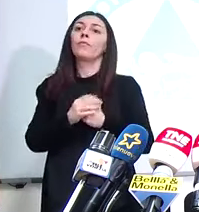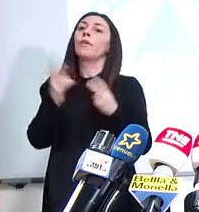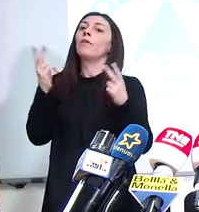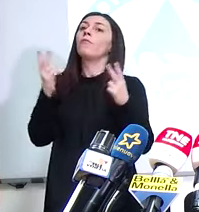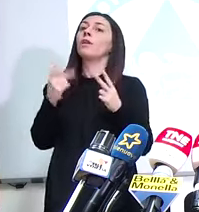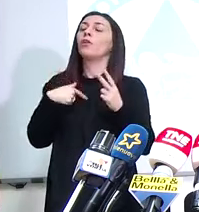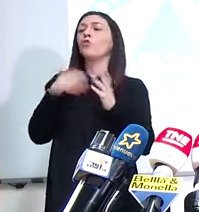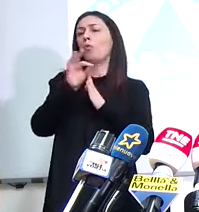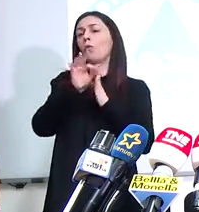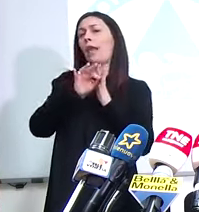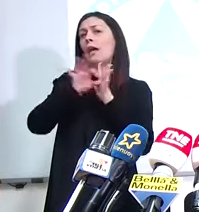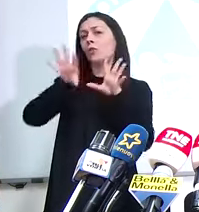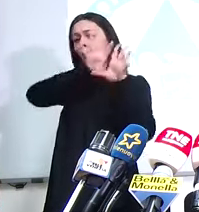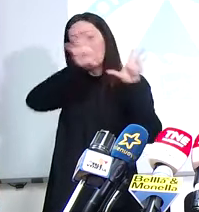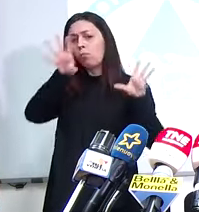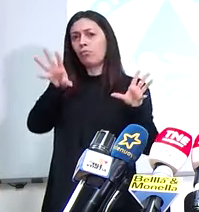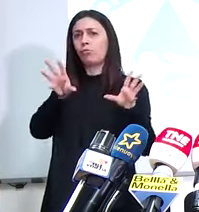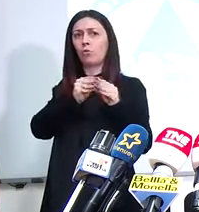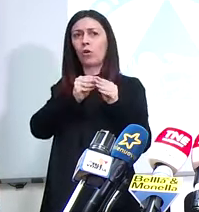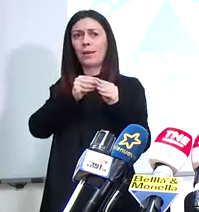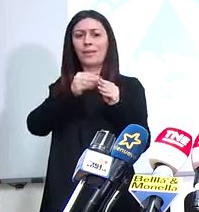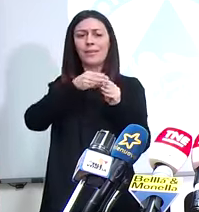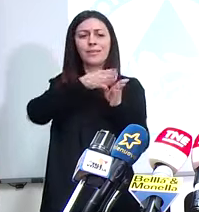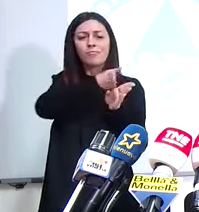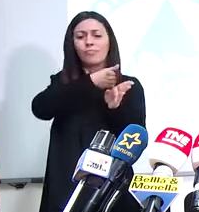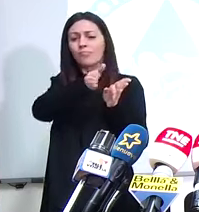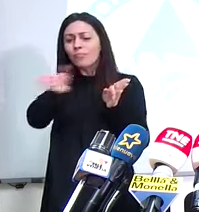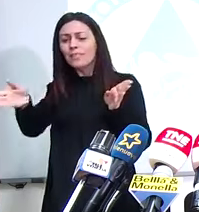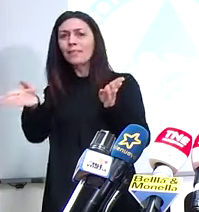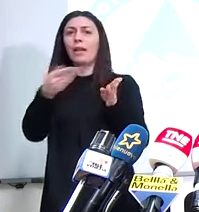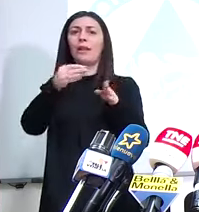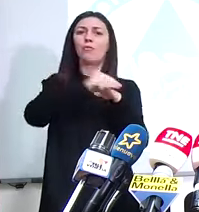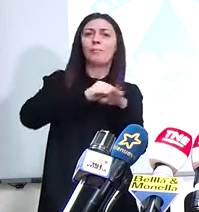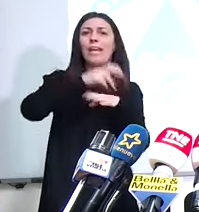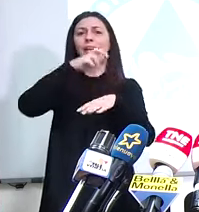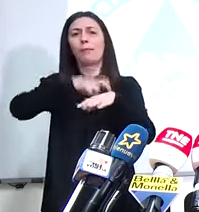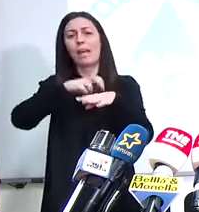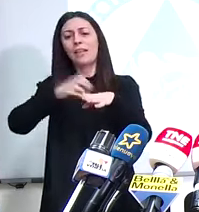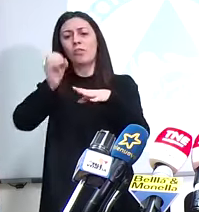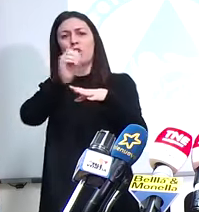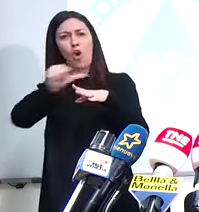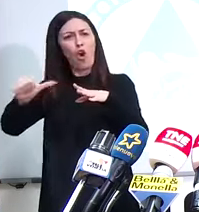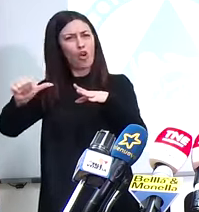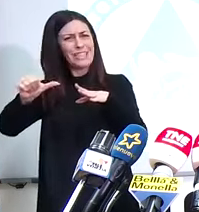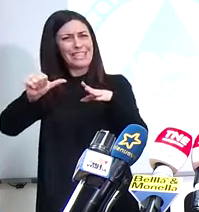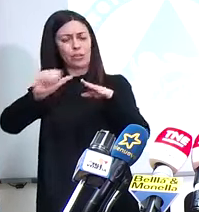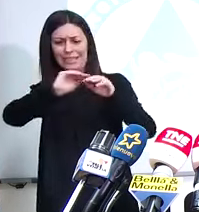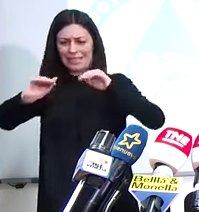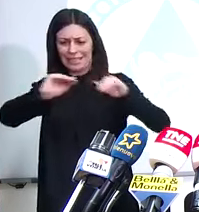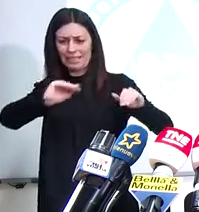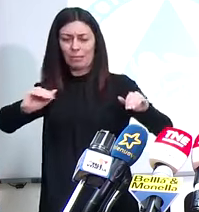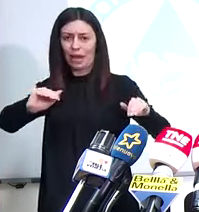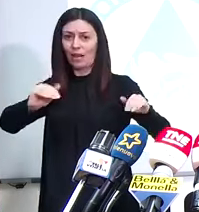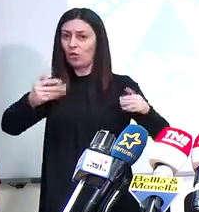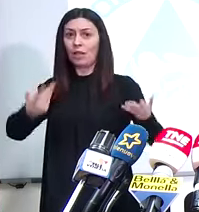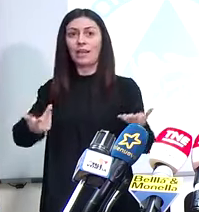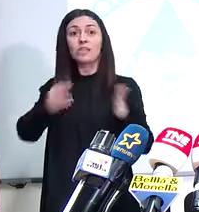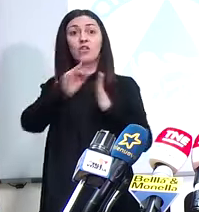mondo sanità ma disaggregato dove vi dico ossa infermieri medici lo facciamo fare per ogni pratica